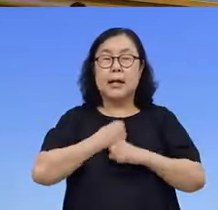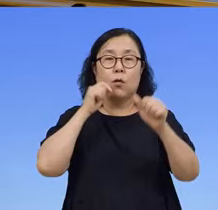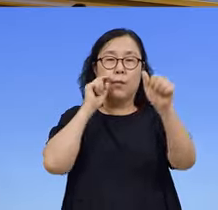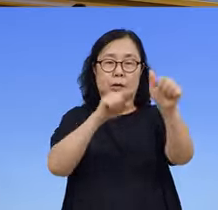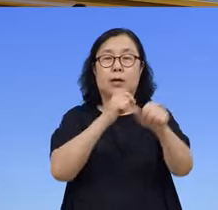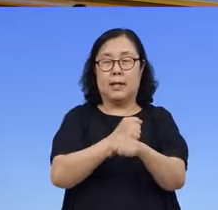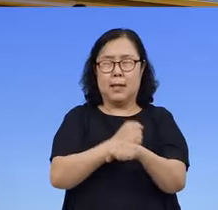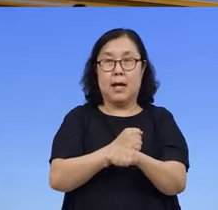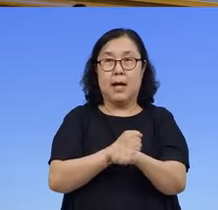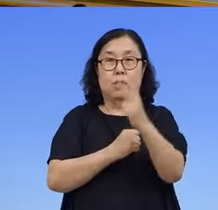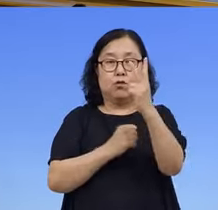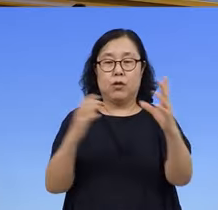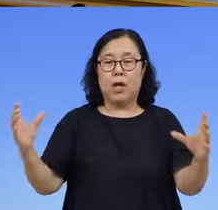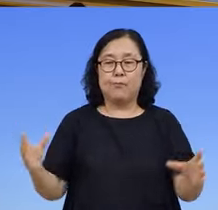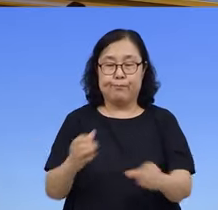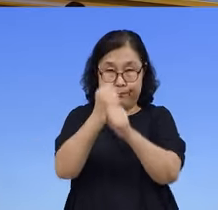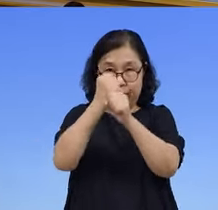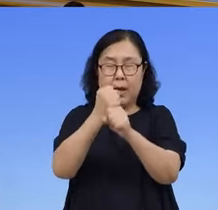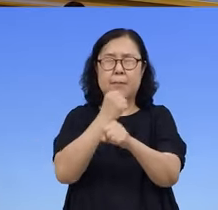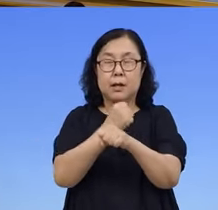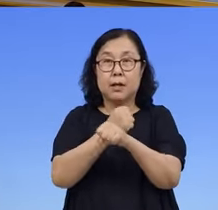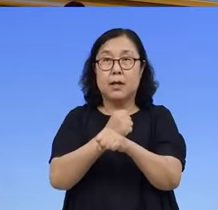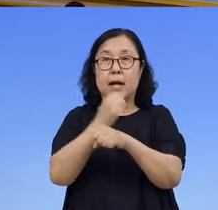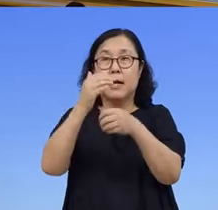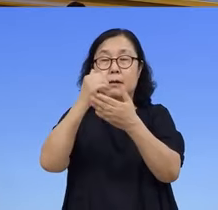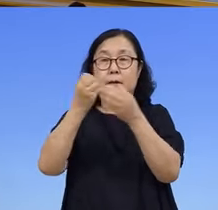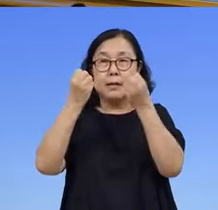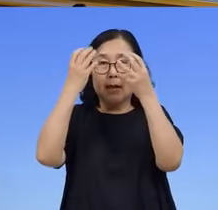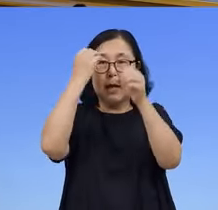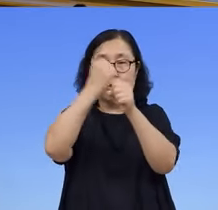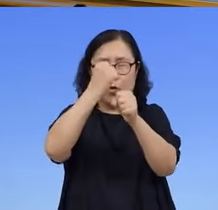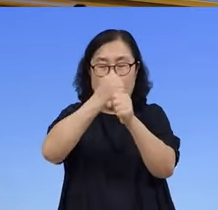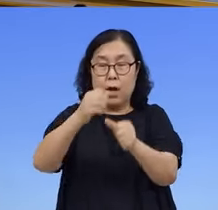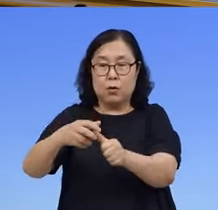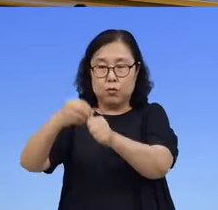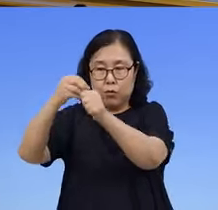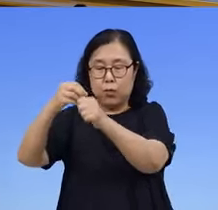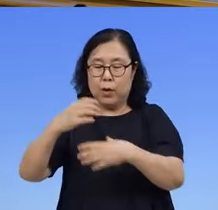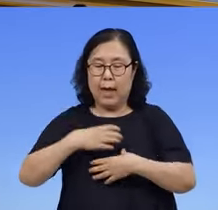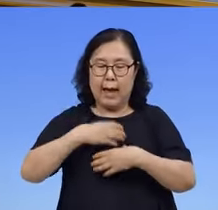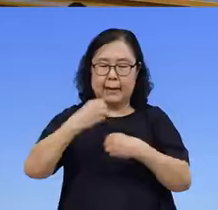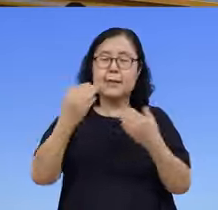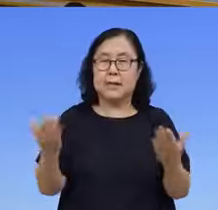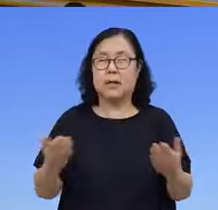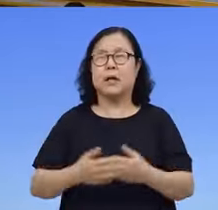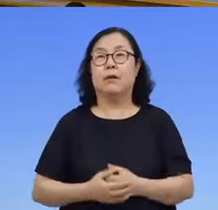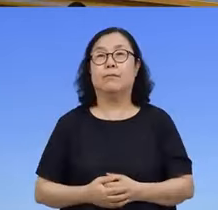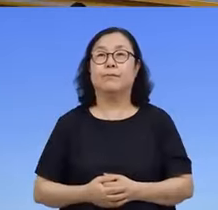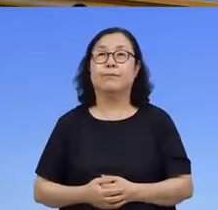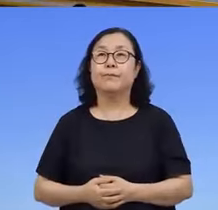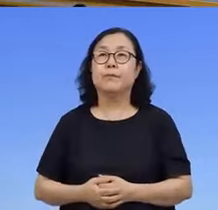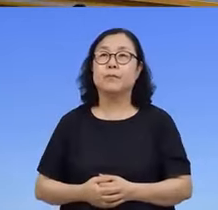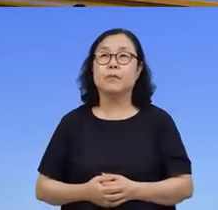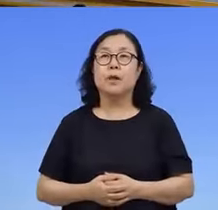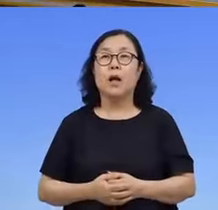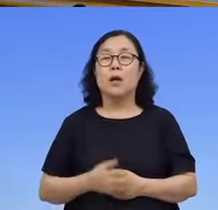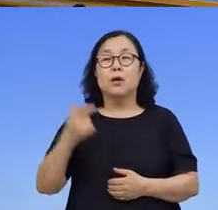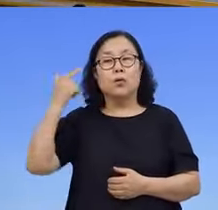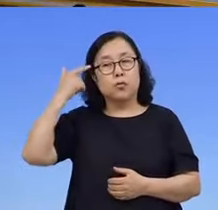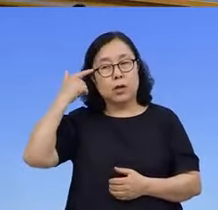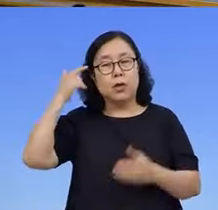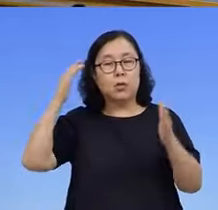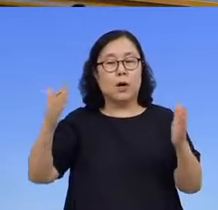이 둘을 종합하면은요, 그냥 하나님께서 이 창조와 구속의 안식일이라는 겁니다. 엿새